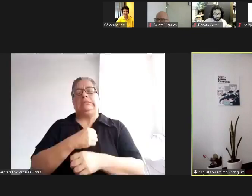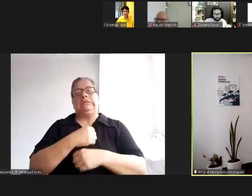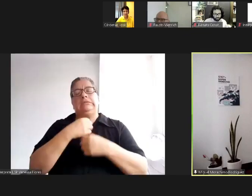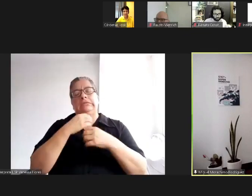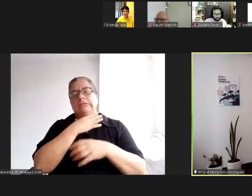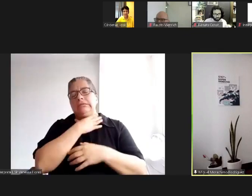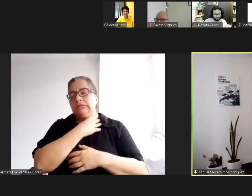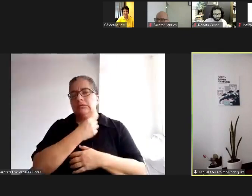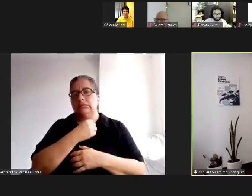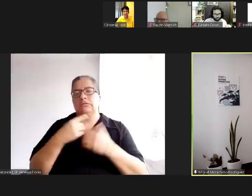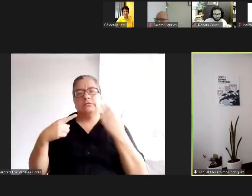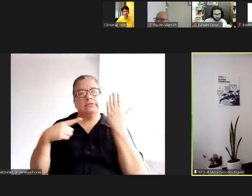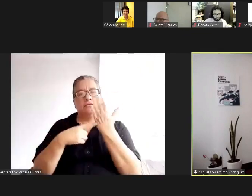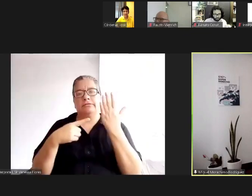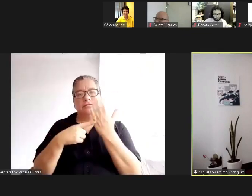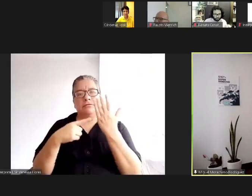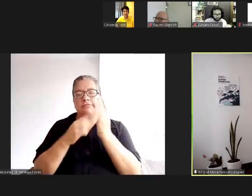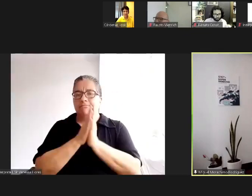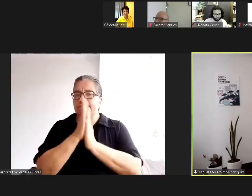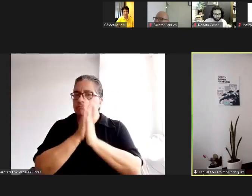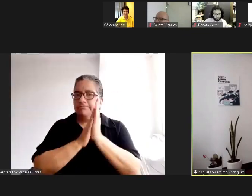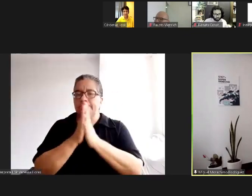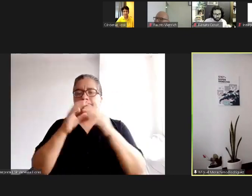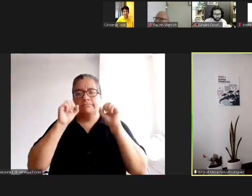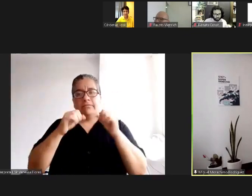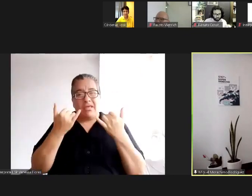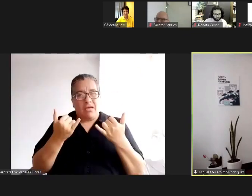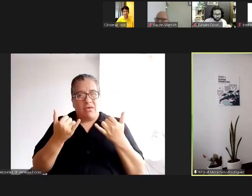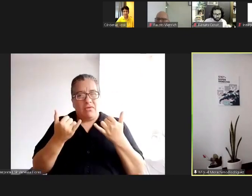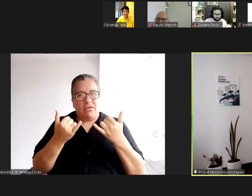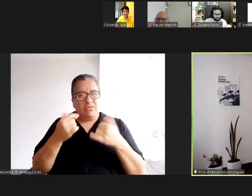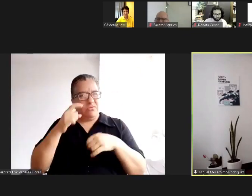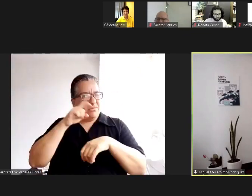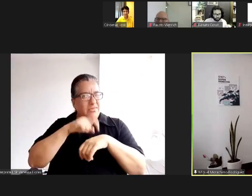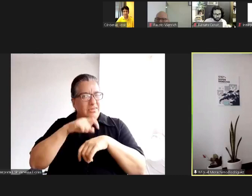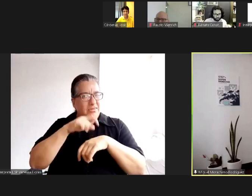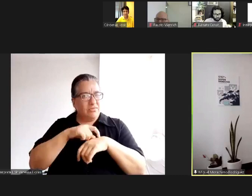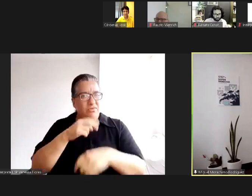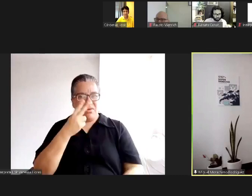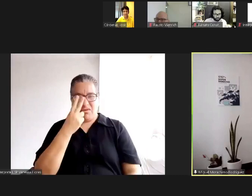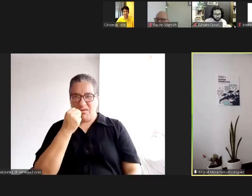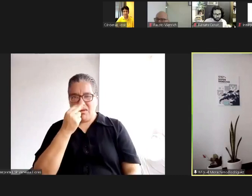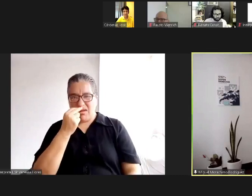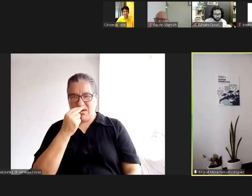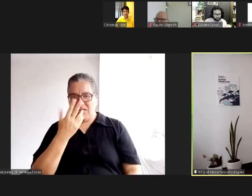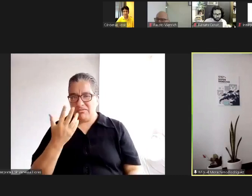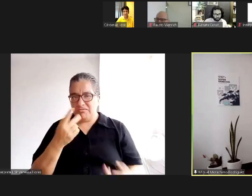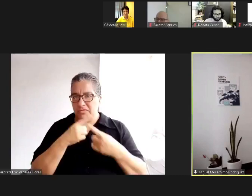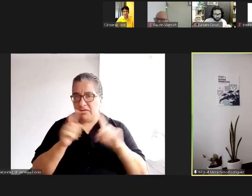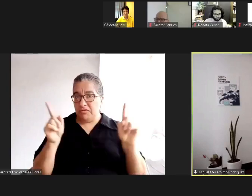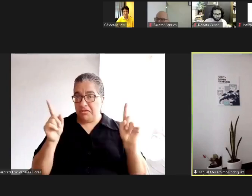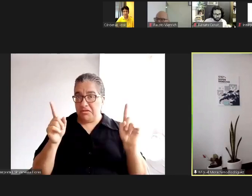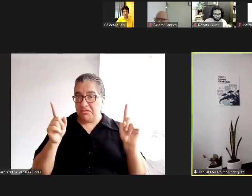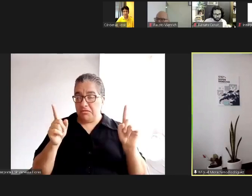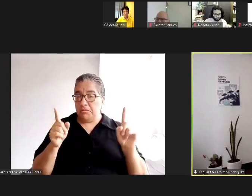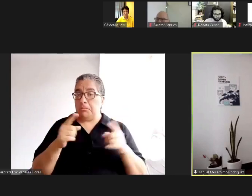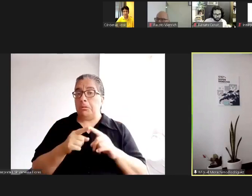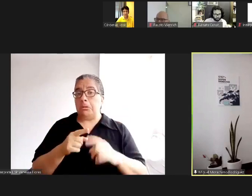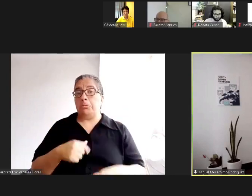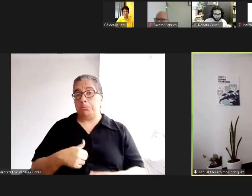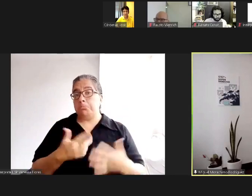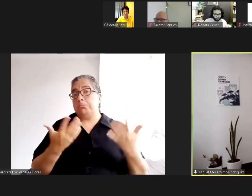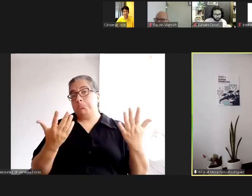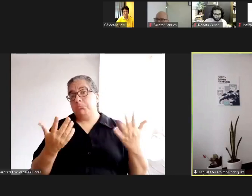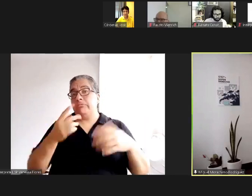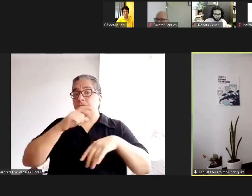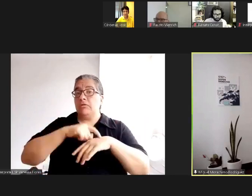viviendo una época completamente rara y distinta, pero una de las cosas más bonitas que nos está trayendo esta época es que